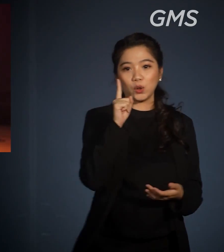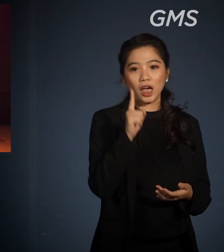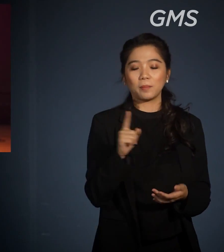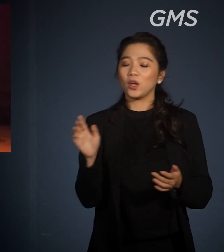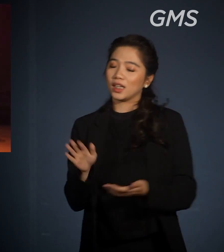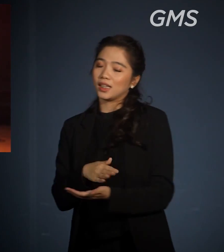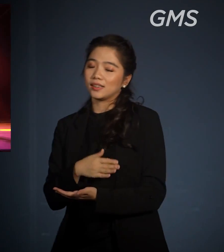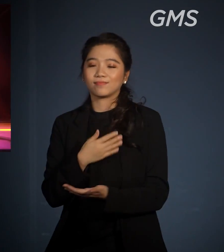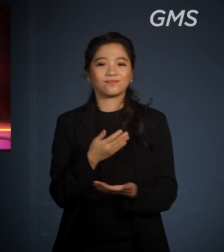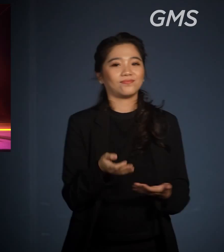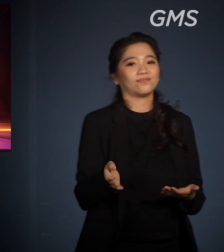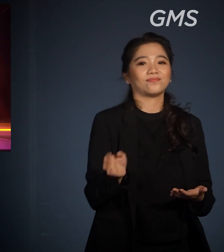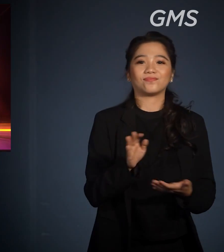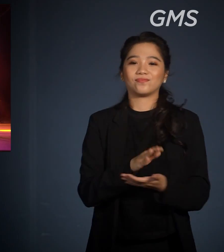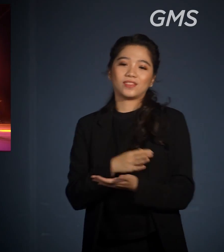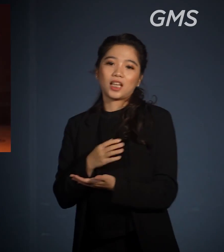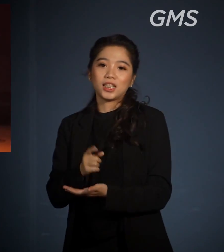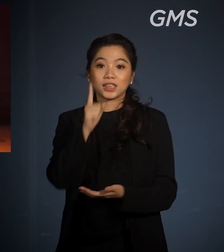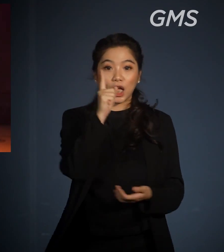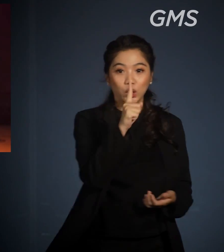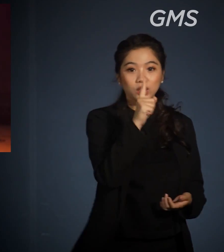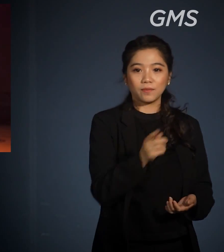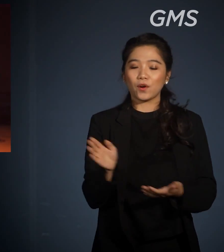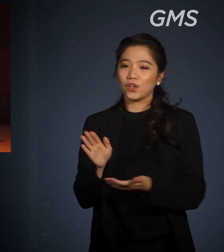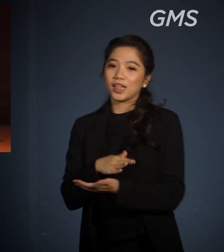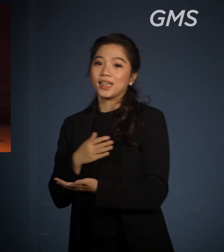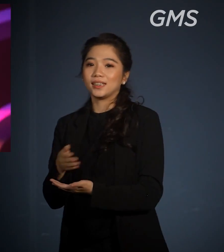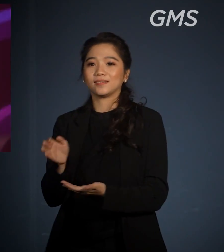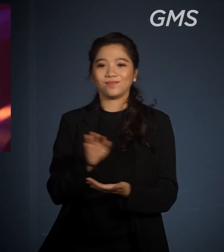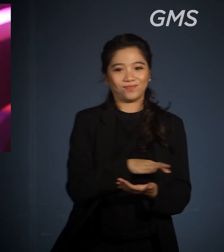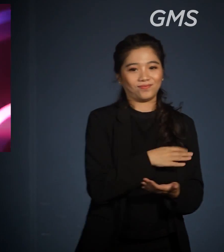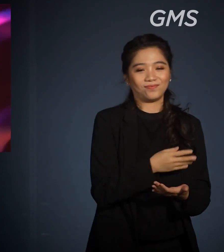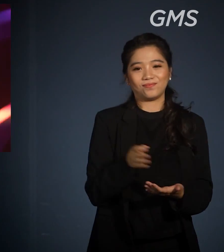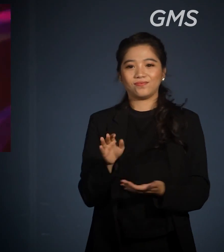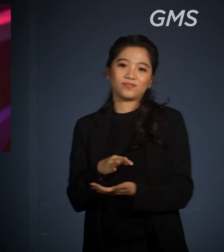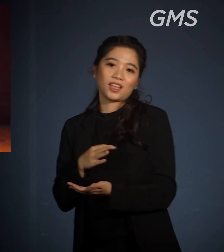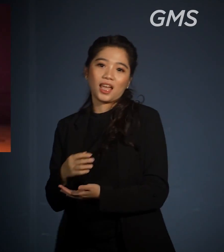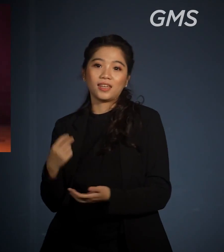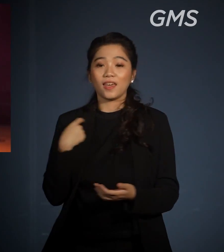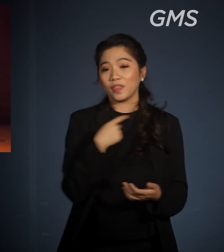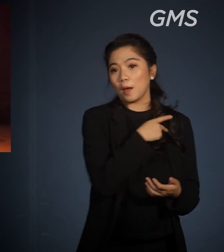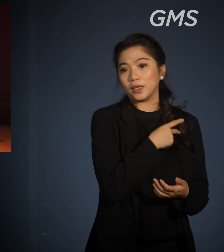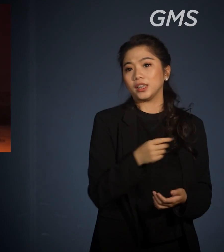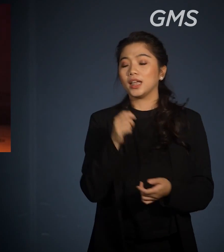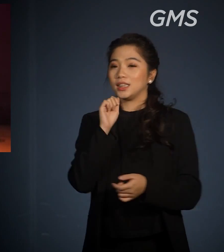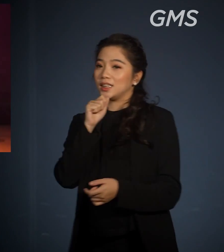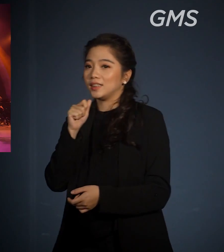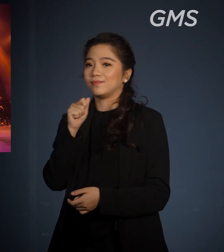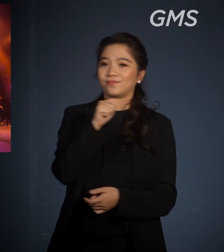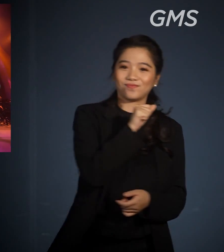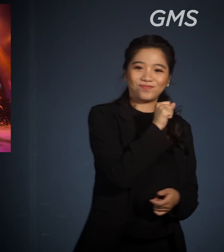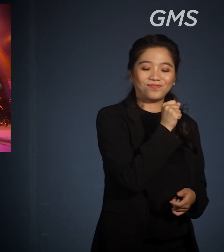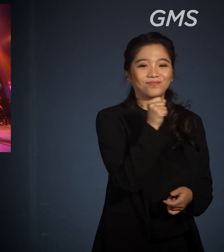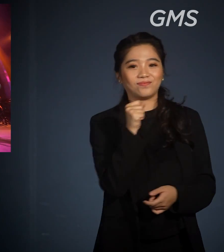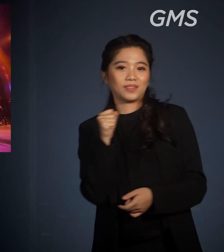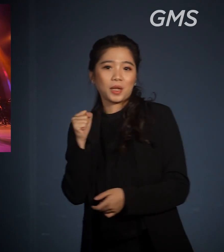Satu harmoni, Satu harmoni, satu simfoni, satu simfoni, kita bernyanyi,